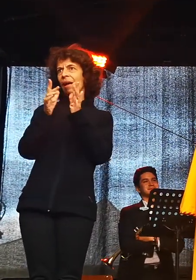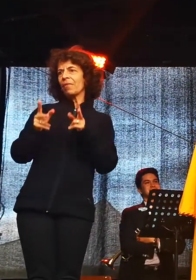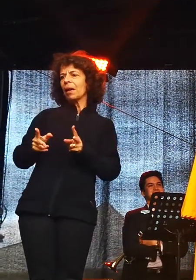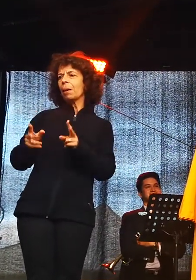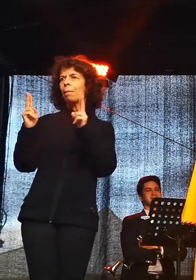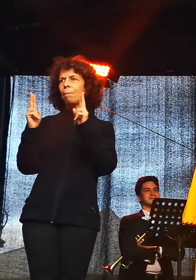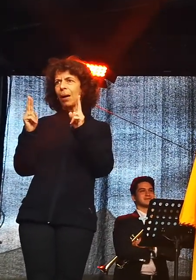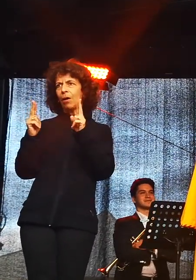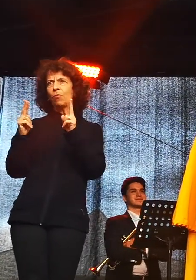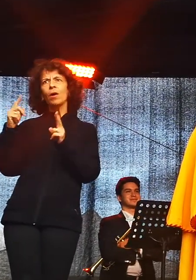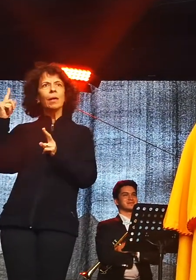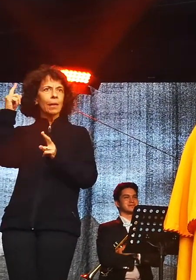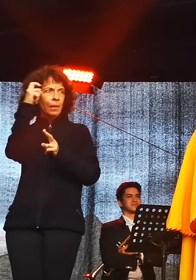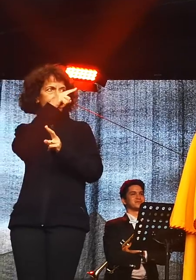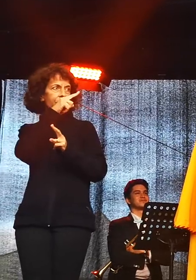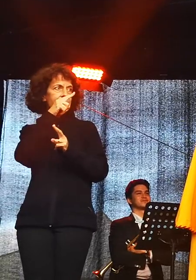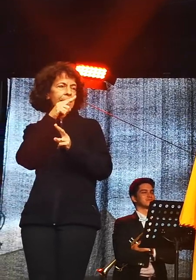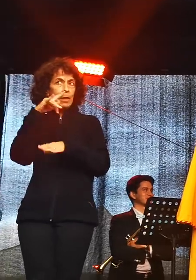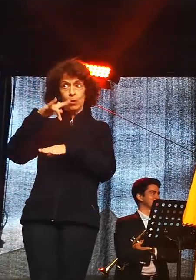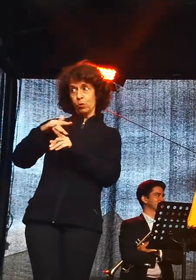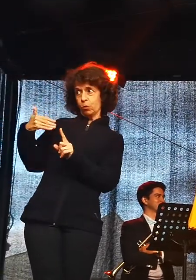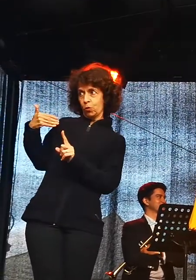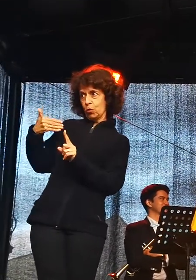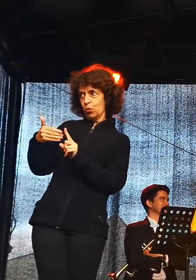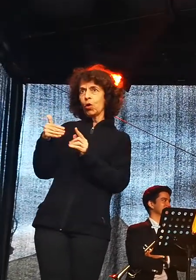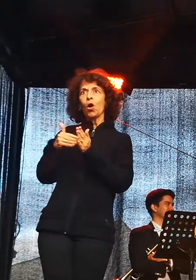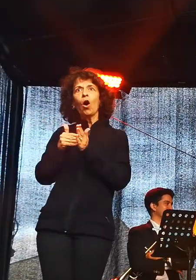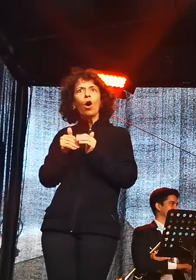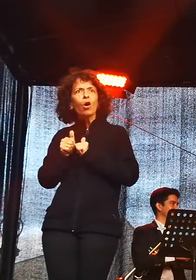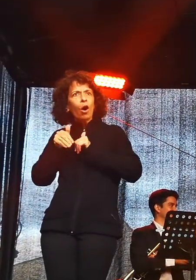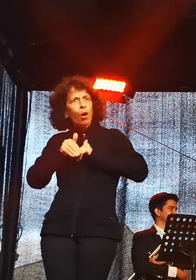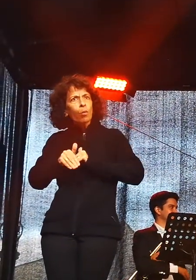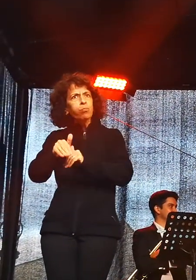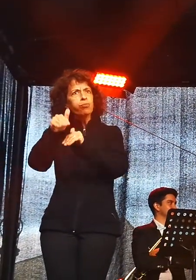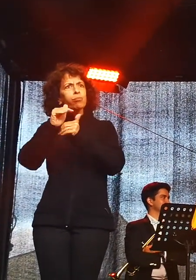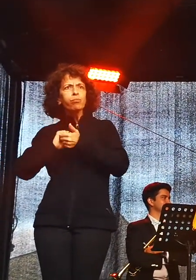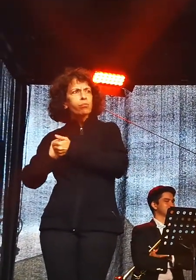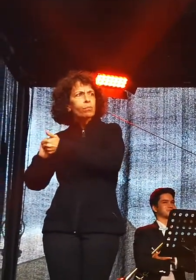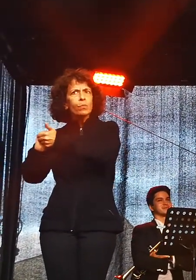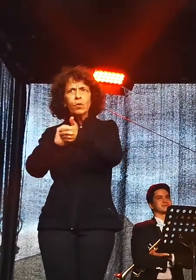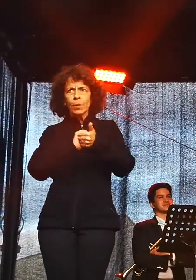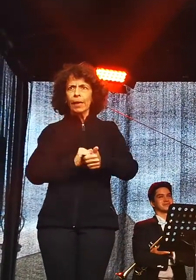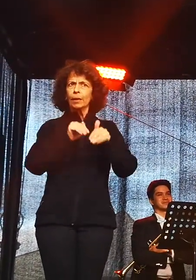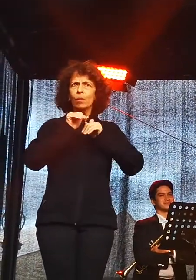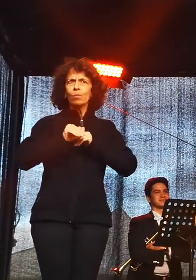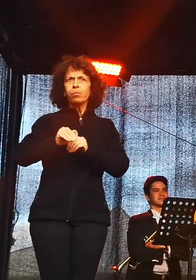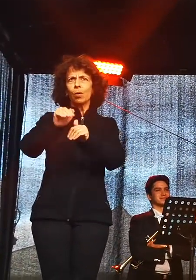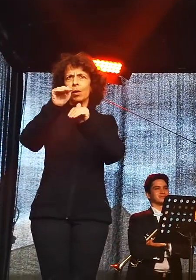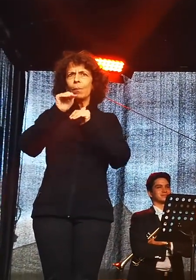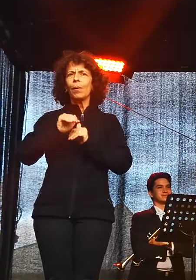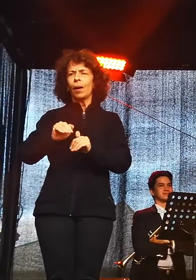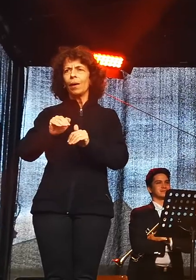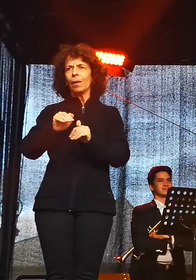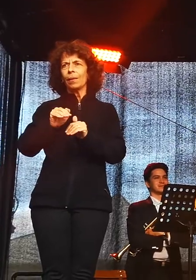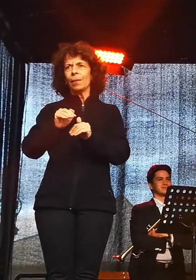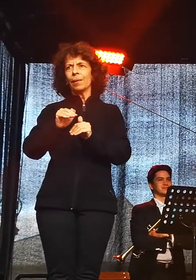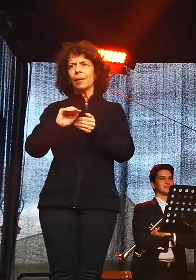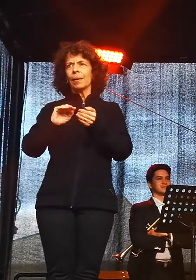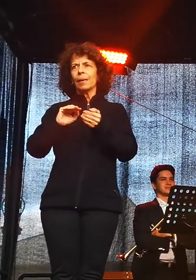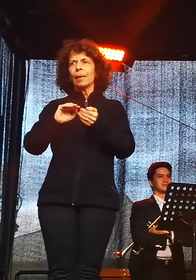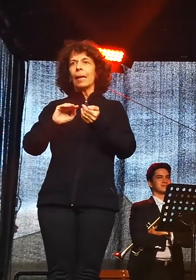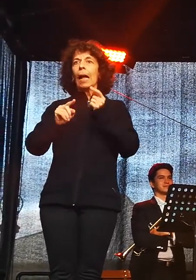période difficile que nous vivons. Continuons ensemble à faire vivre notre solidarité et ayons la capacité de